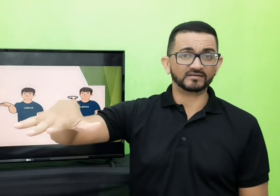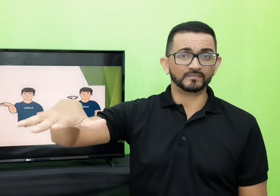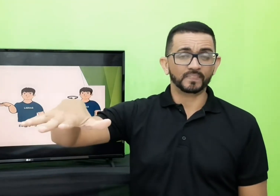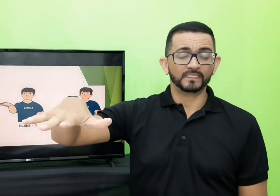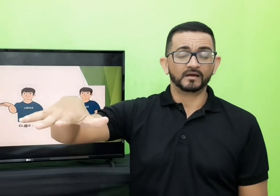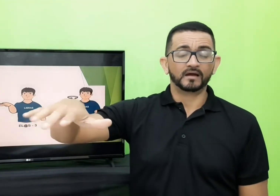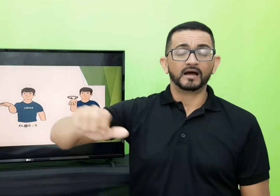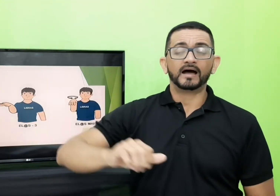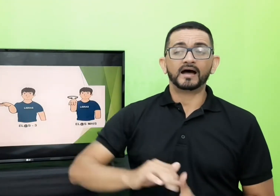certo?